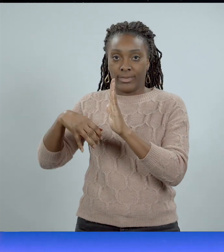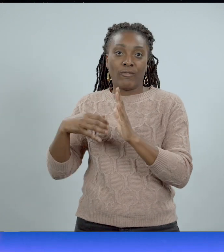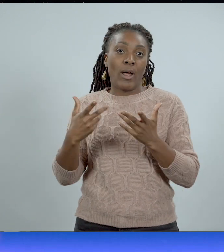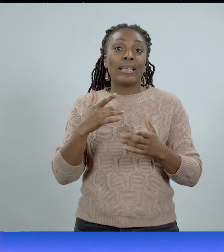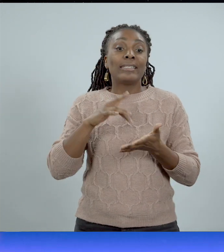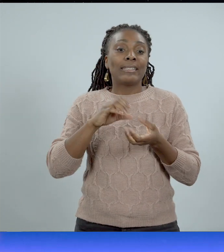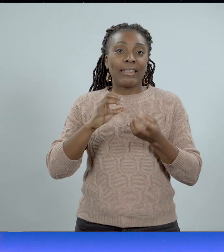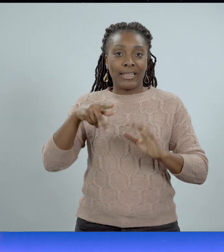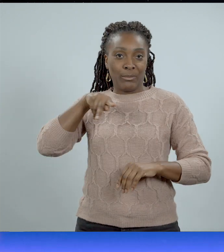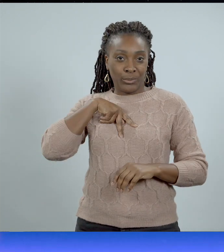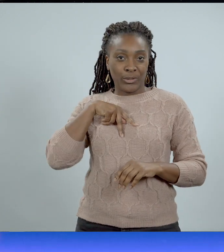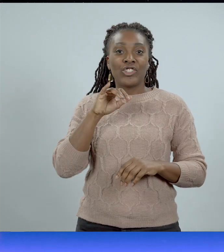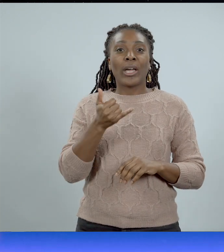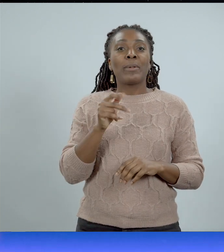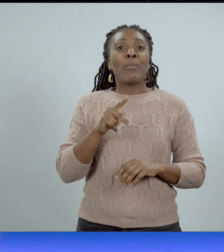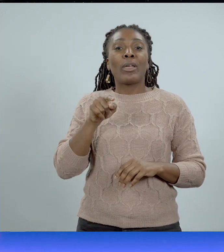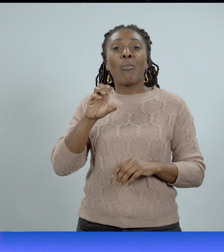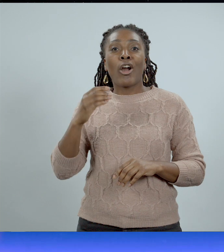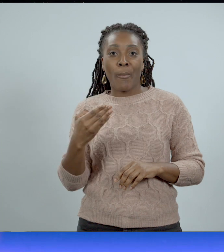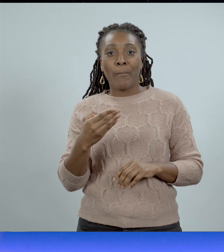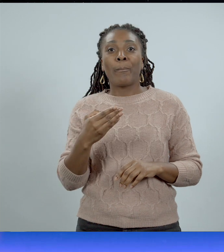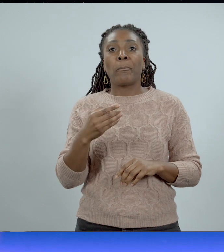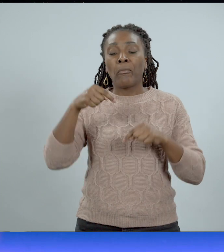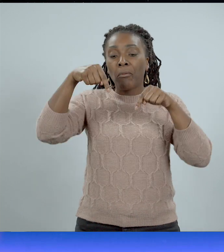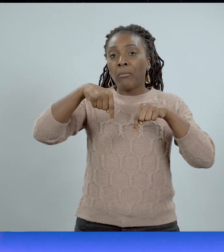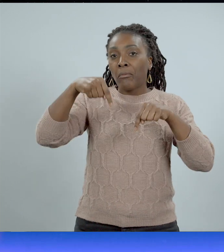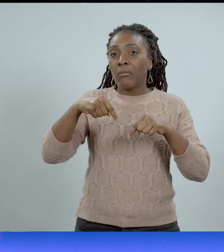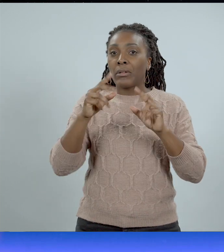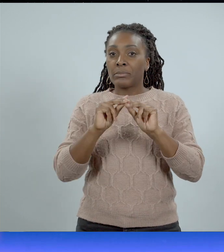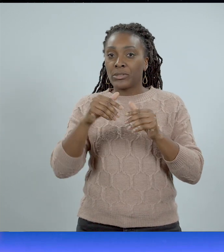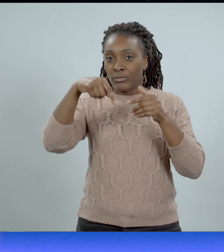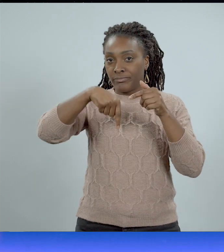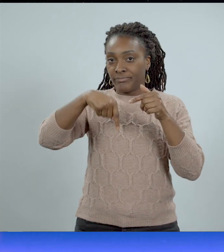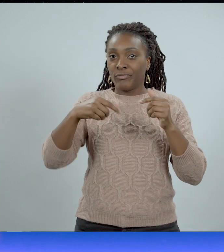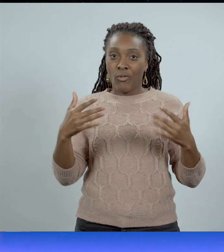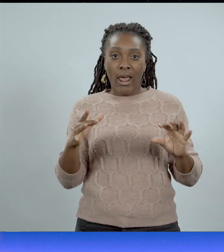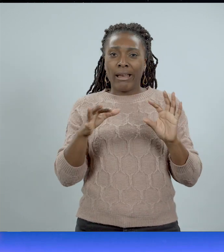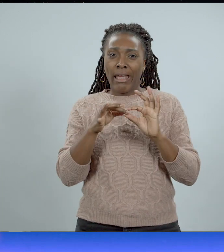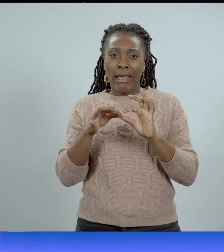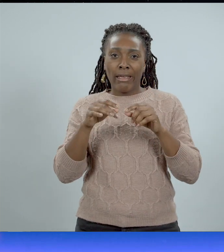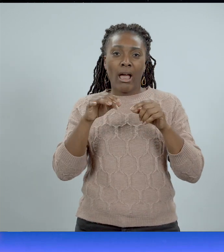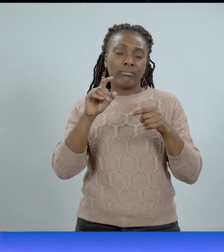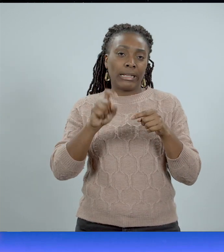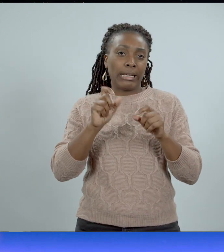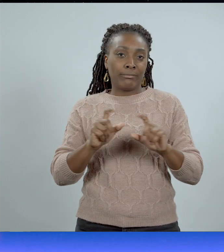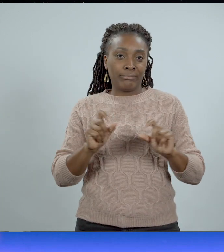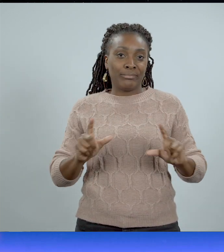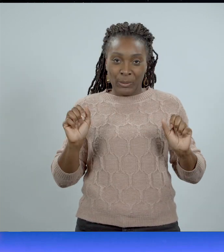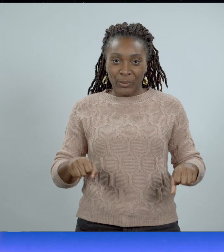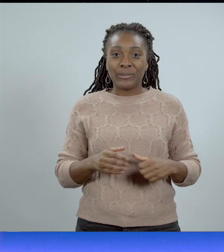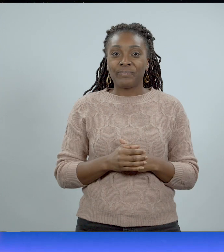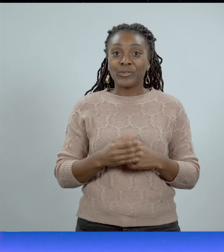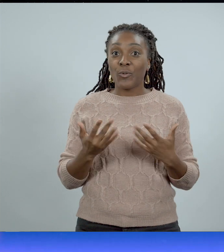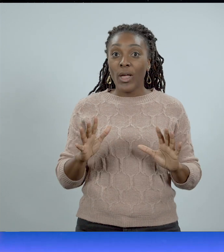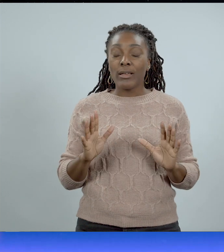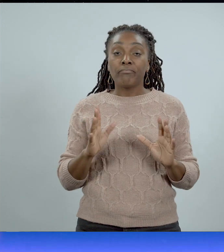livre sur mon site web jeremypotin.com où vous pouvez aller en descriptif de vidéo et vous aurez bien sûr tous les liens sur ce